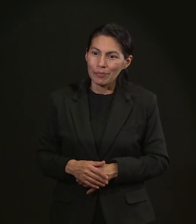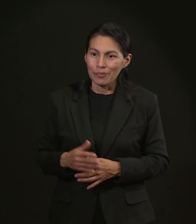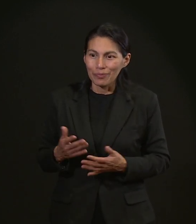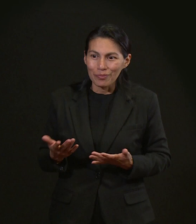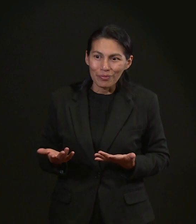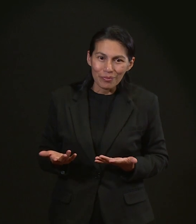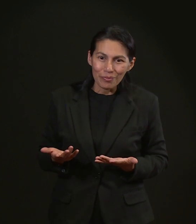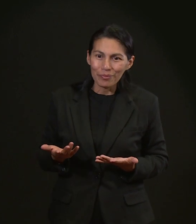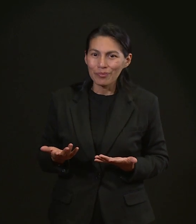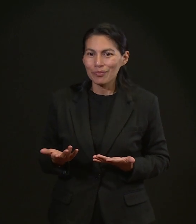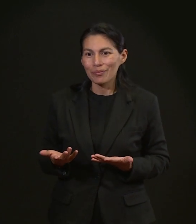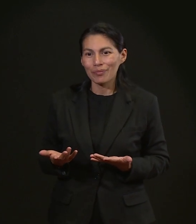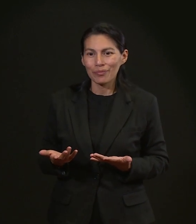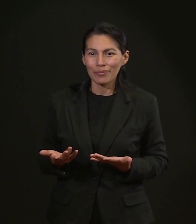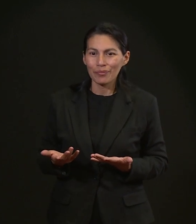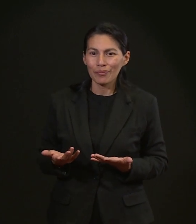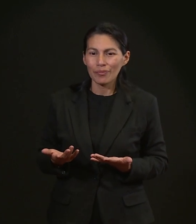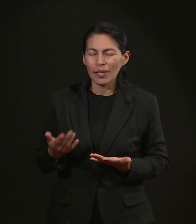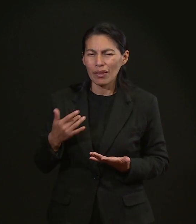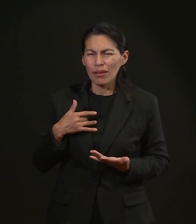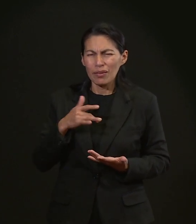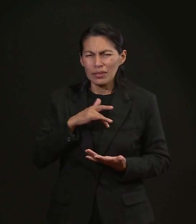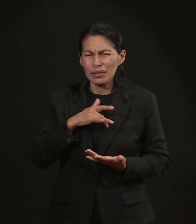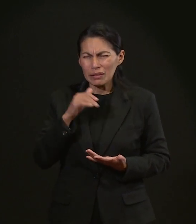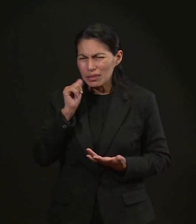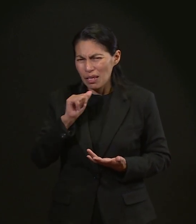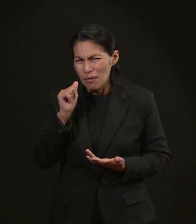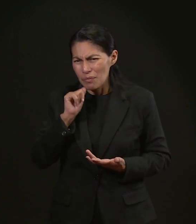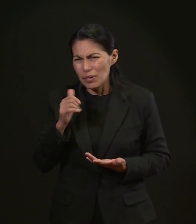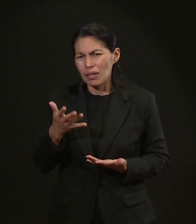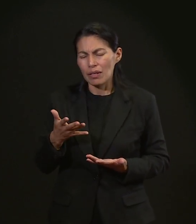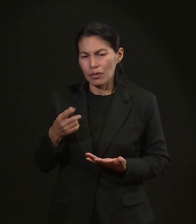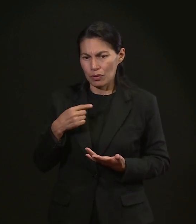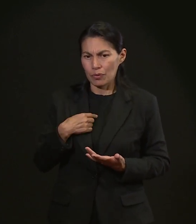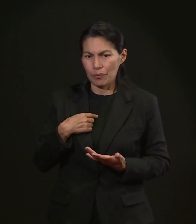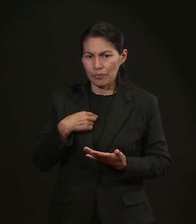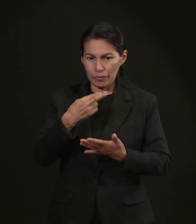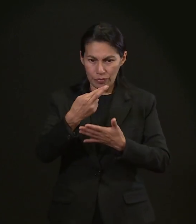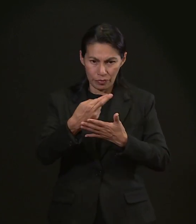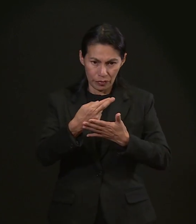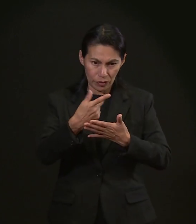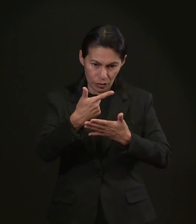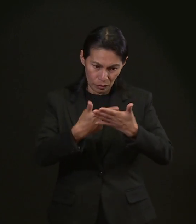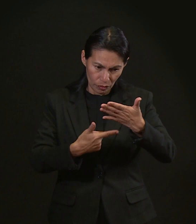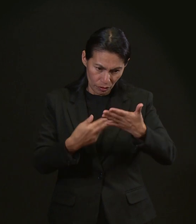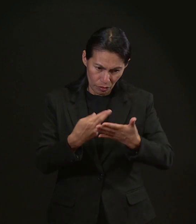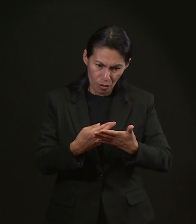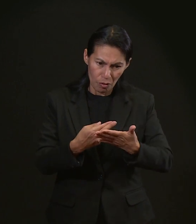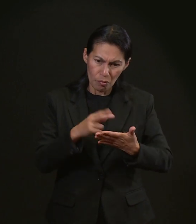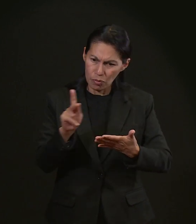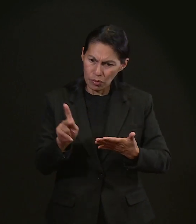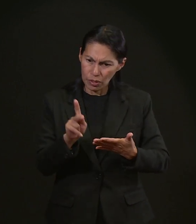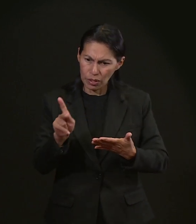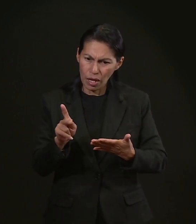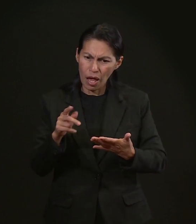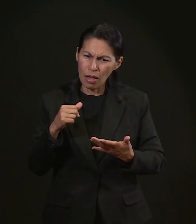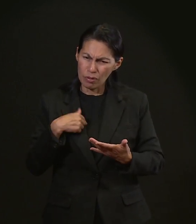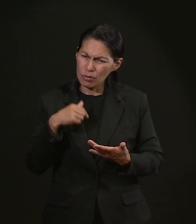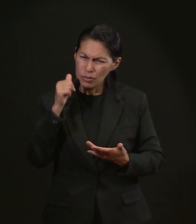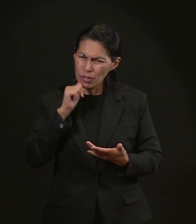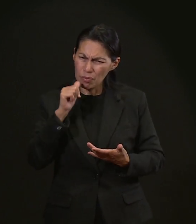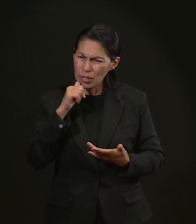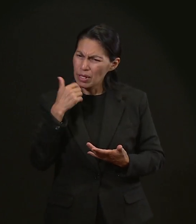bueno hay algo así como qué yo siempre yo soy contador público yo siempre quise